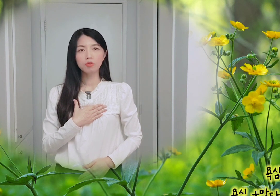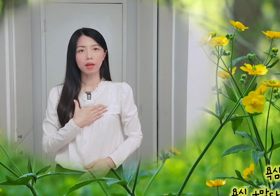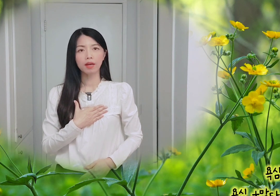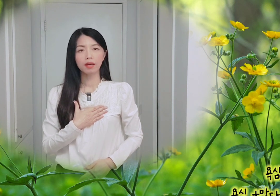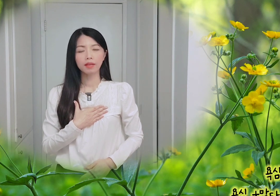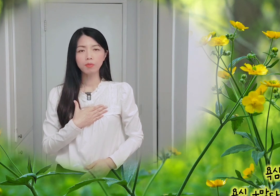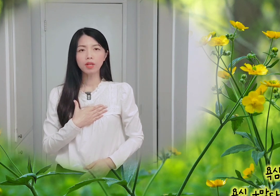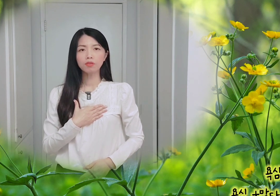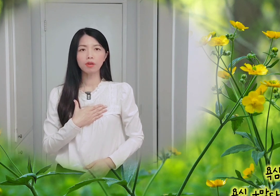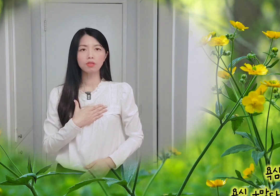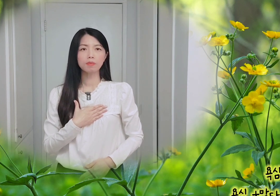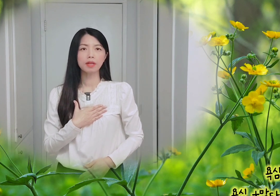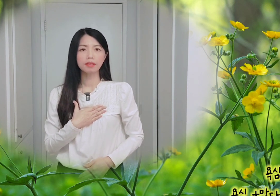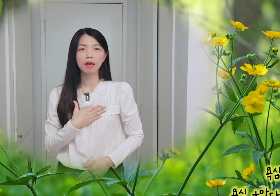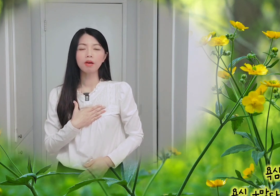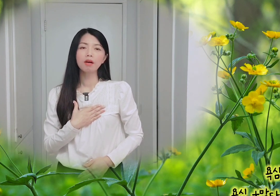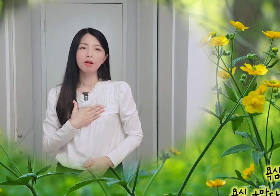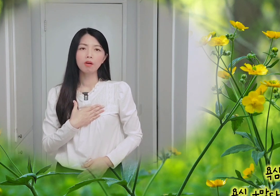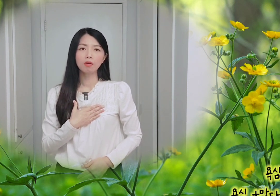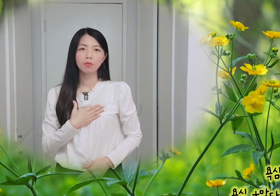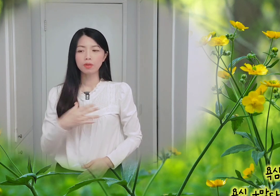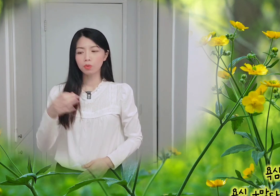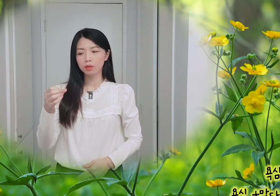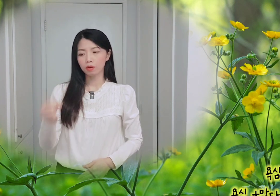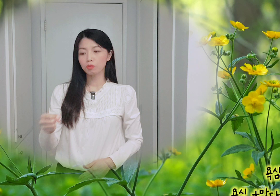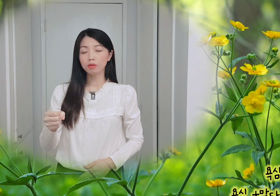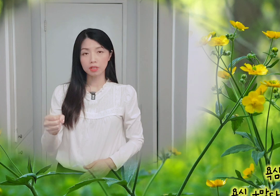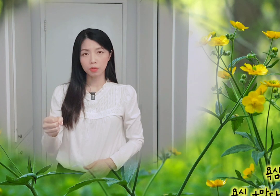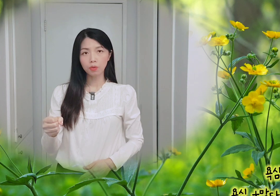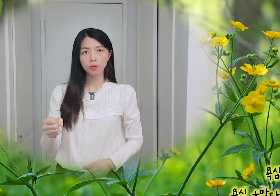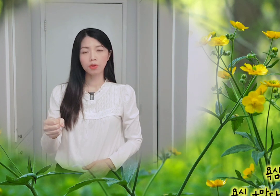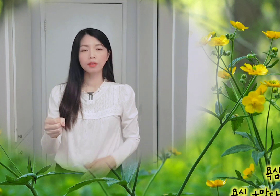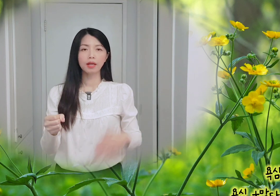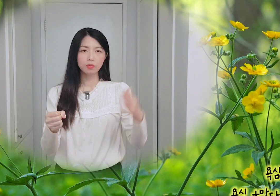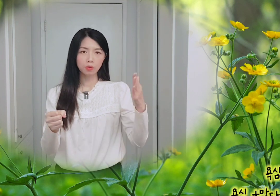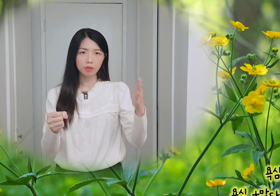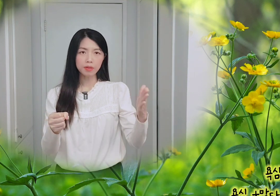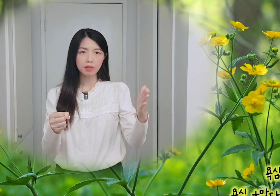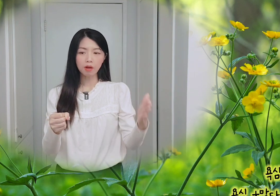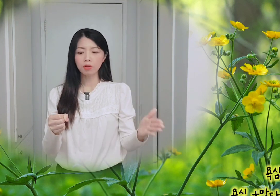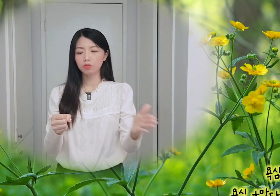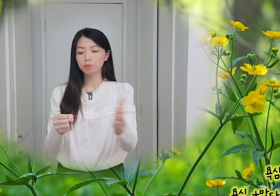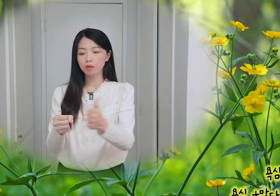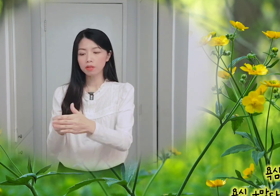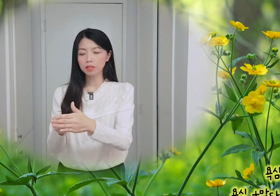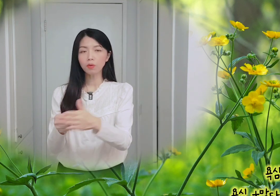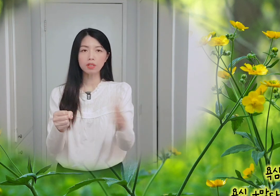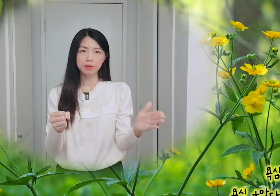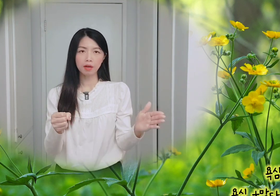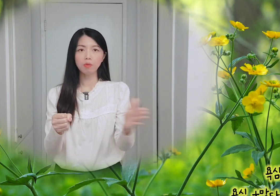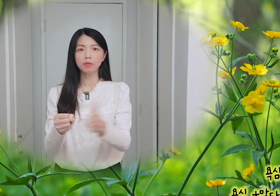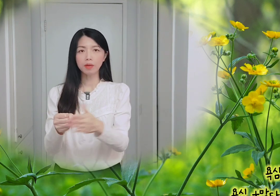나이기 때문에 수어를 해주시면 되는데요. 왼손을 이렇게 주먹 쥐시고 다른 손은 피셔서 이 주먹을